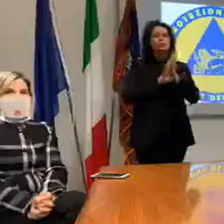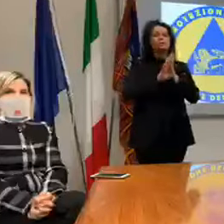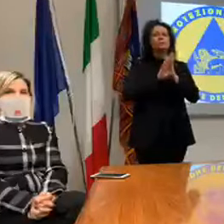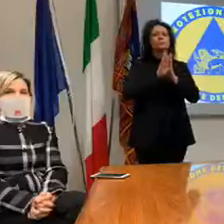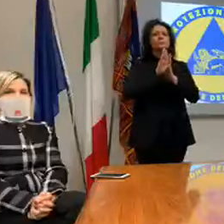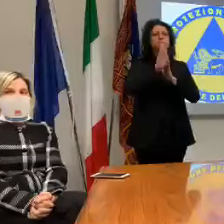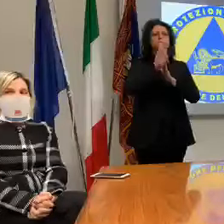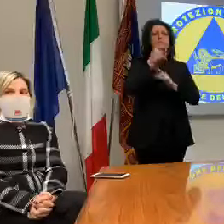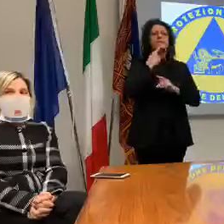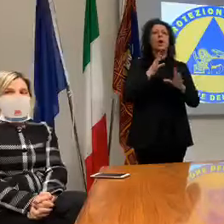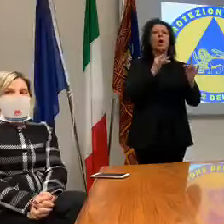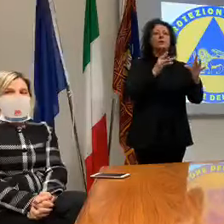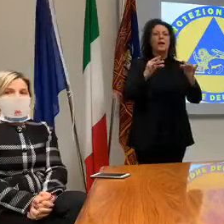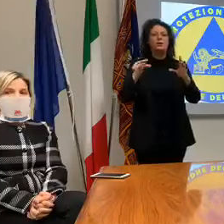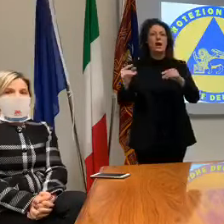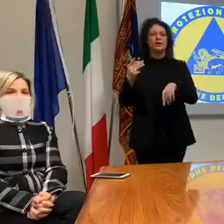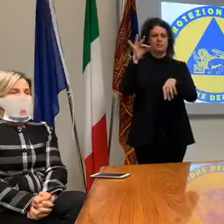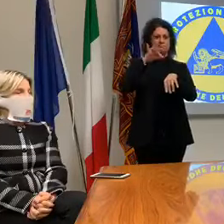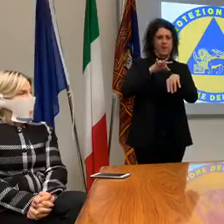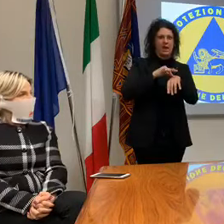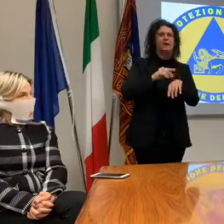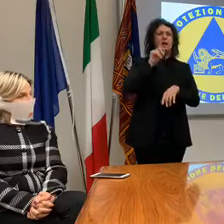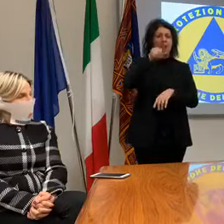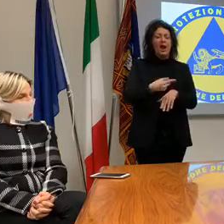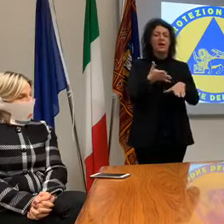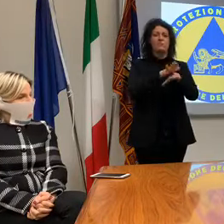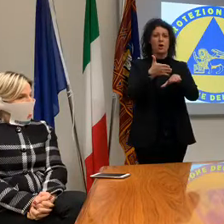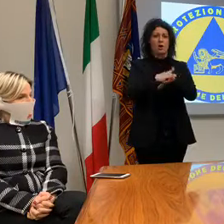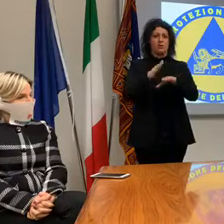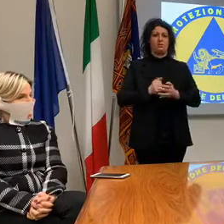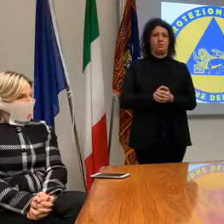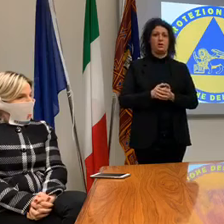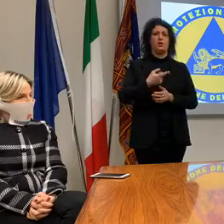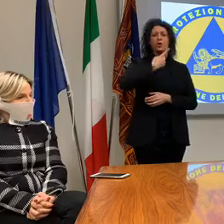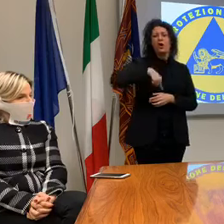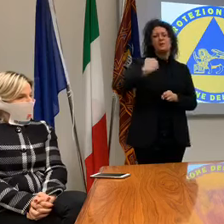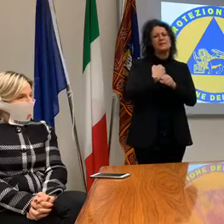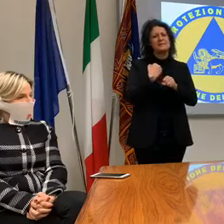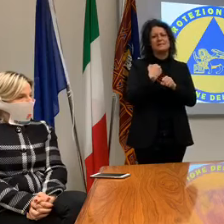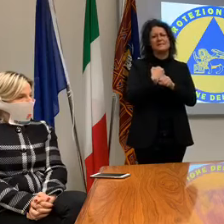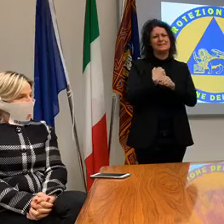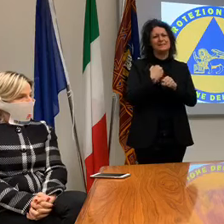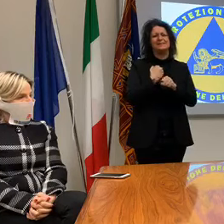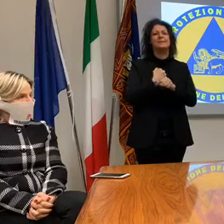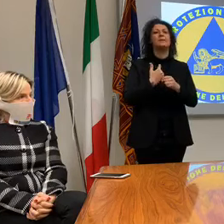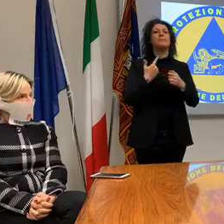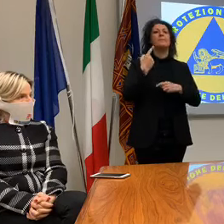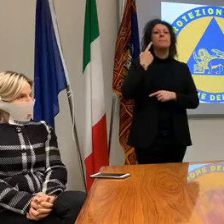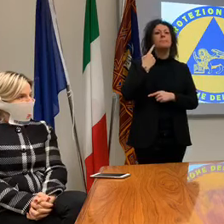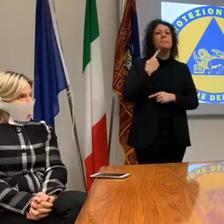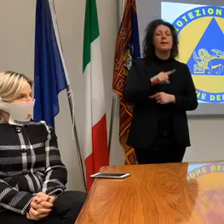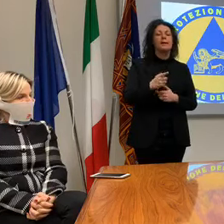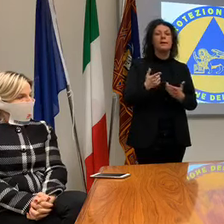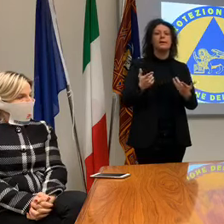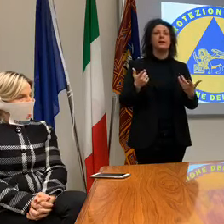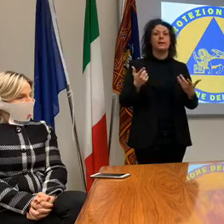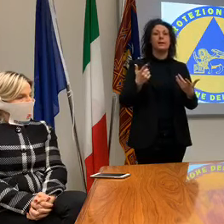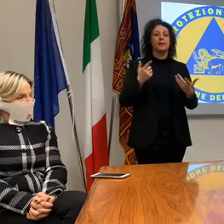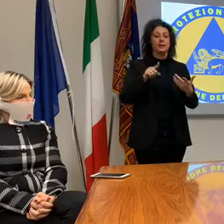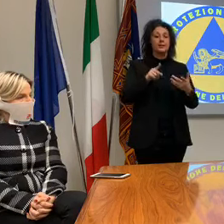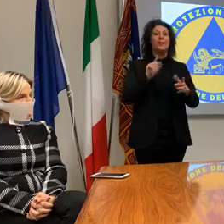e anche di mortalità. Stiamo facendo il diavolo a quattro per rinforzare ancora di più le prime file, che sono quelle delle